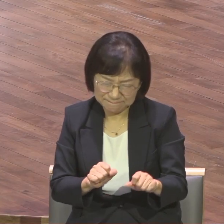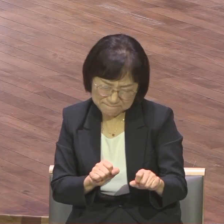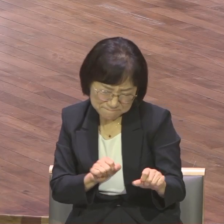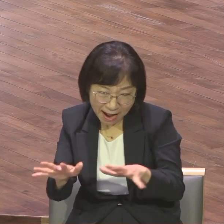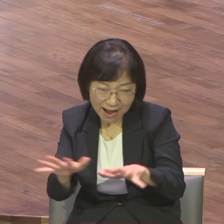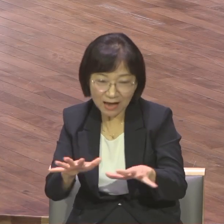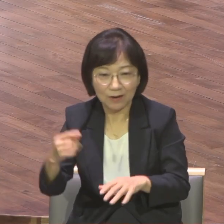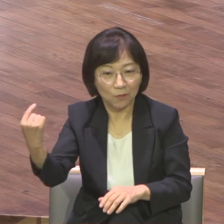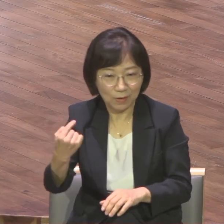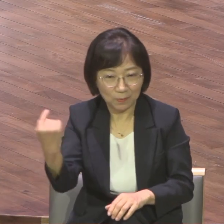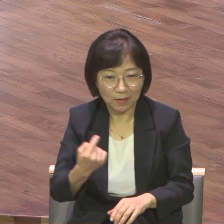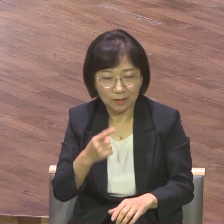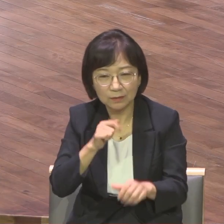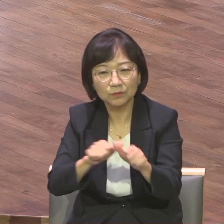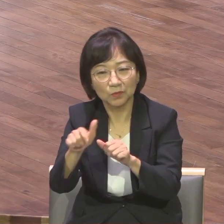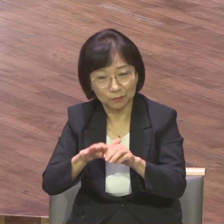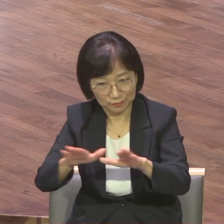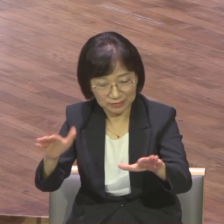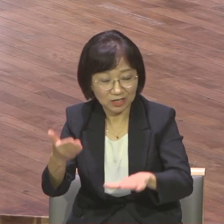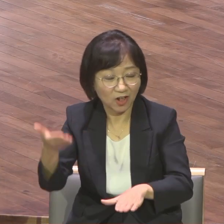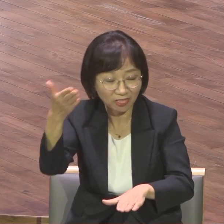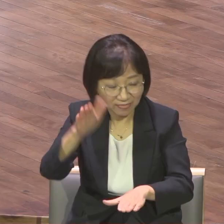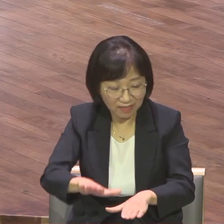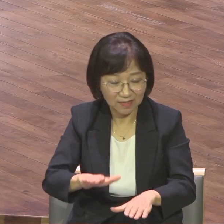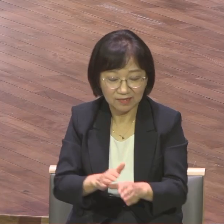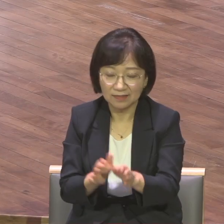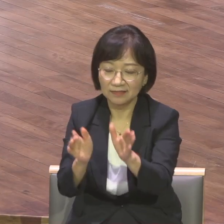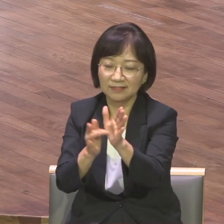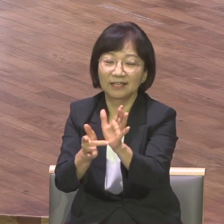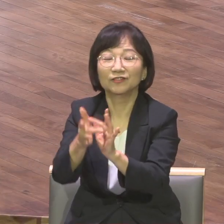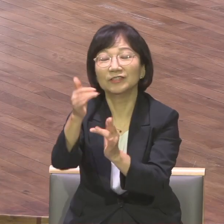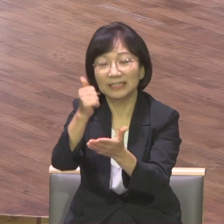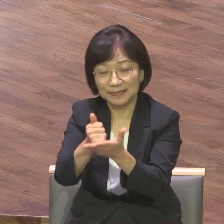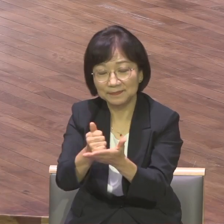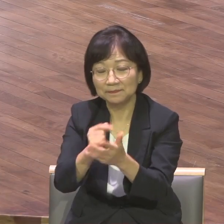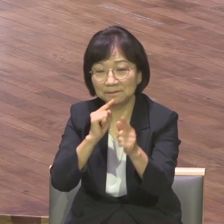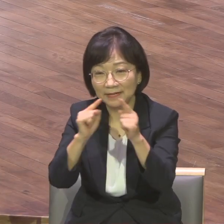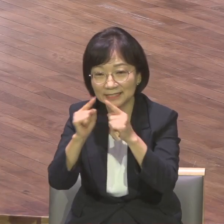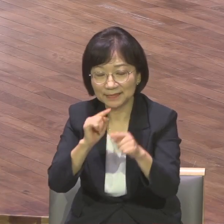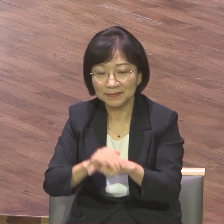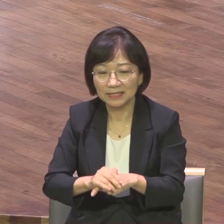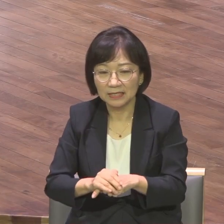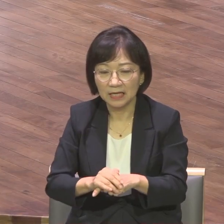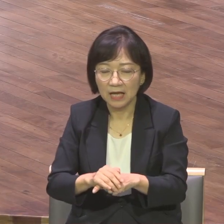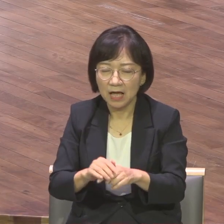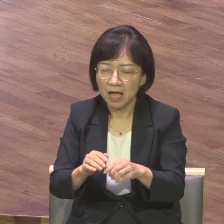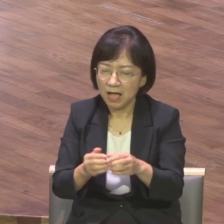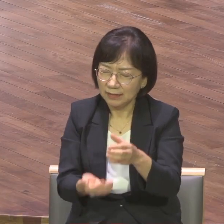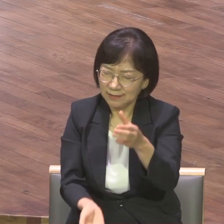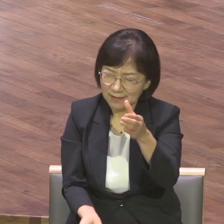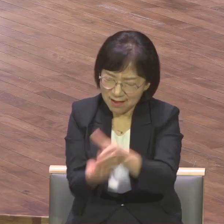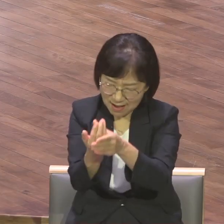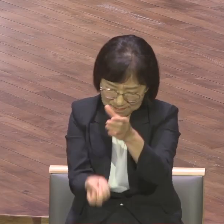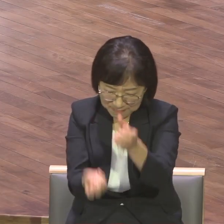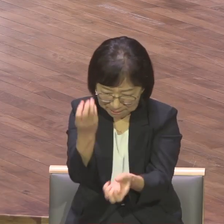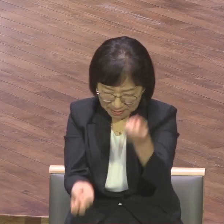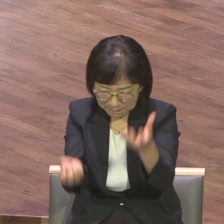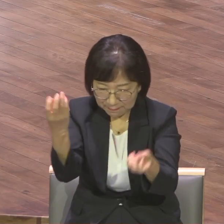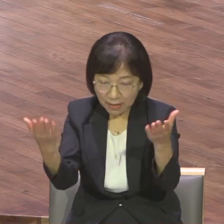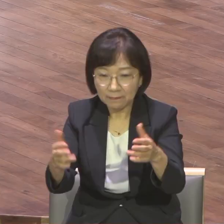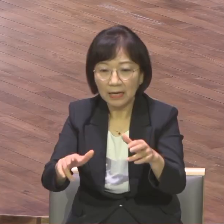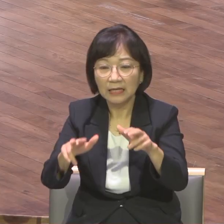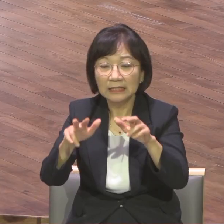그런데 보면 8절에 보면 예수님께서 이런 징조들이 일어나는 것이 재난의 시작에 불과하다.